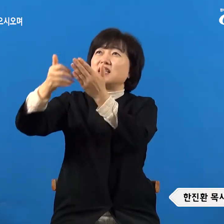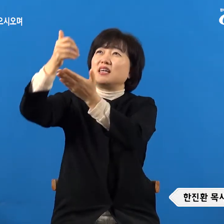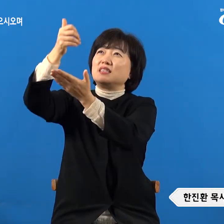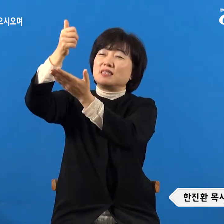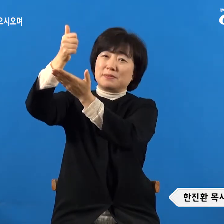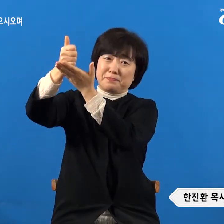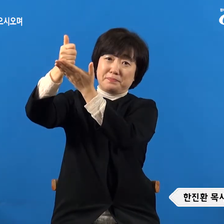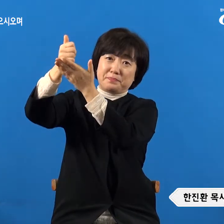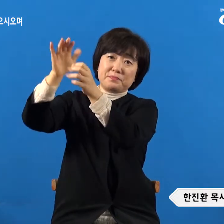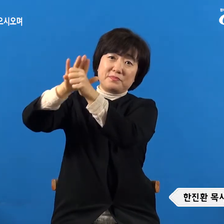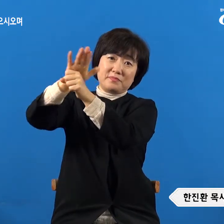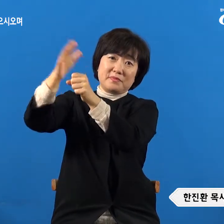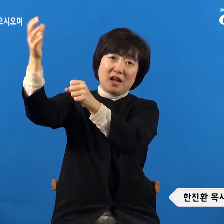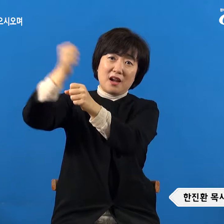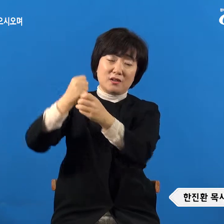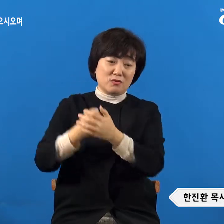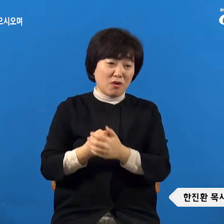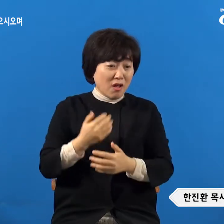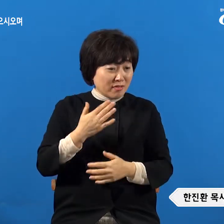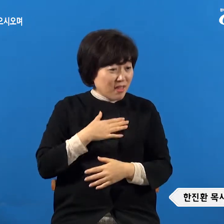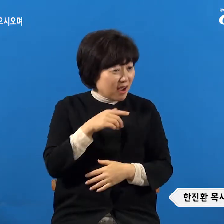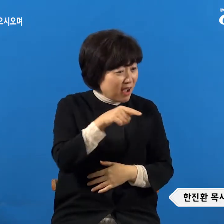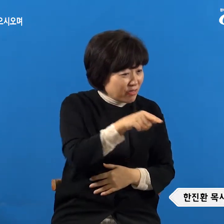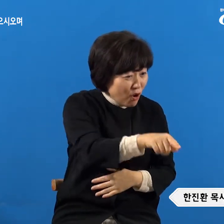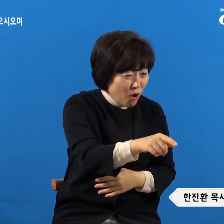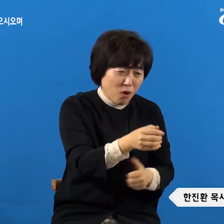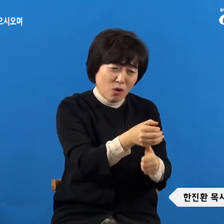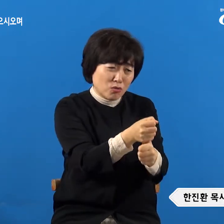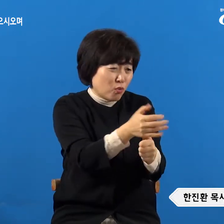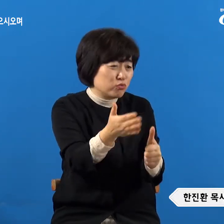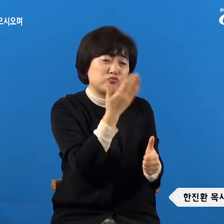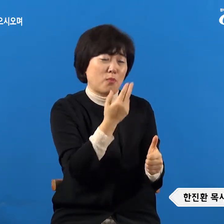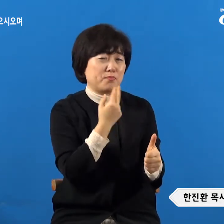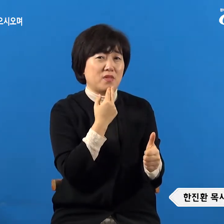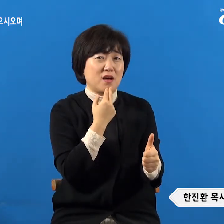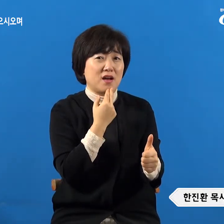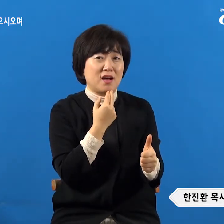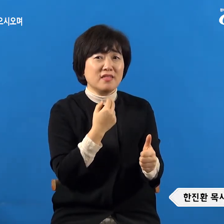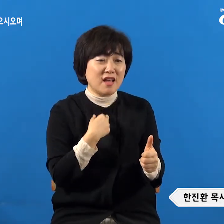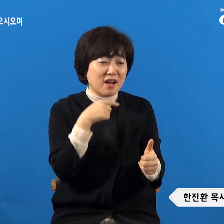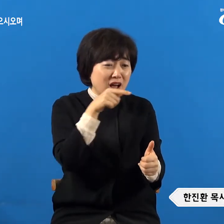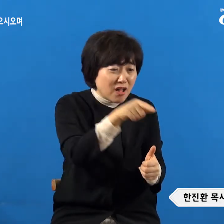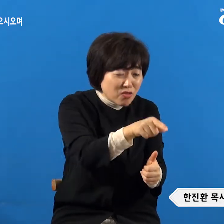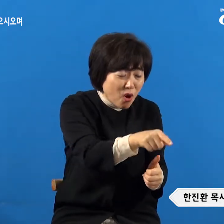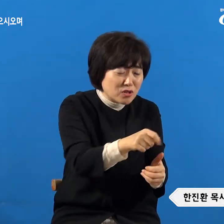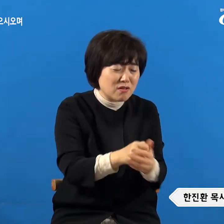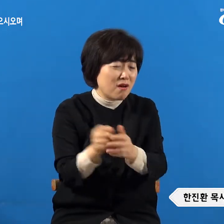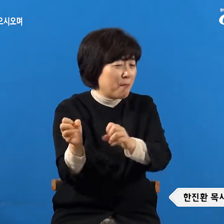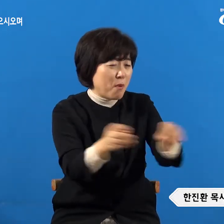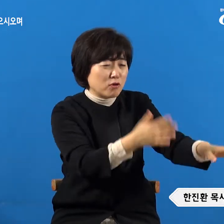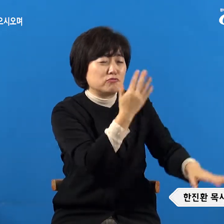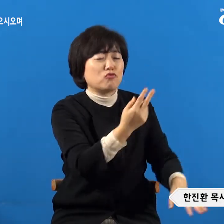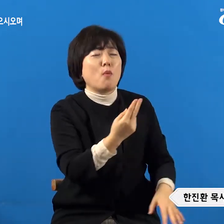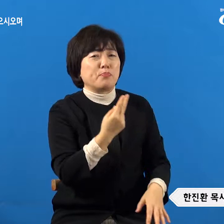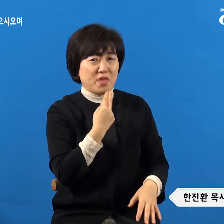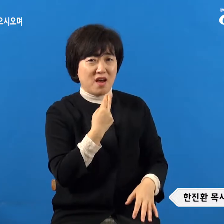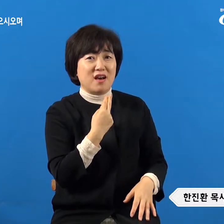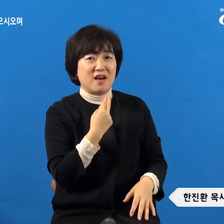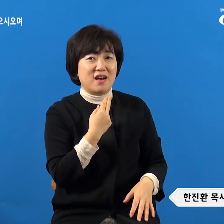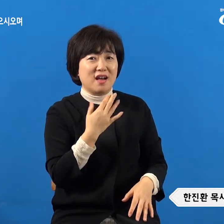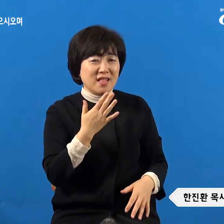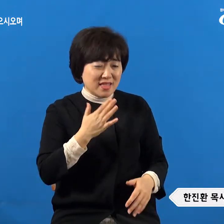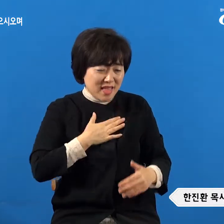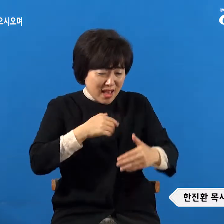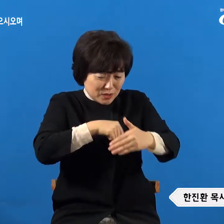하나님께서 진하나 내가 어찌 너를 놓겠느냐, 진하나 내가 어찌 너를 버리겠느냐,